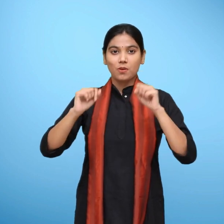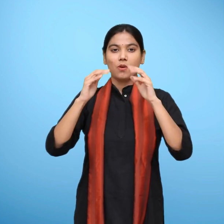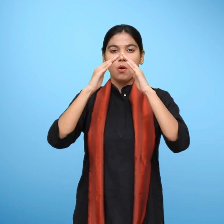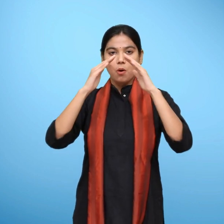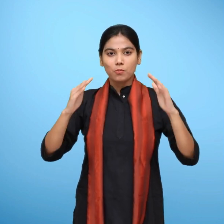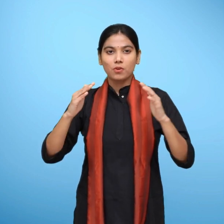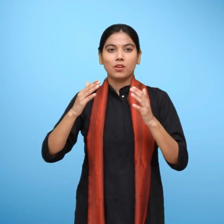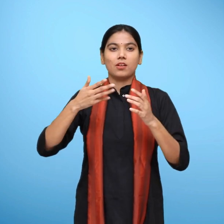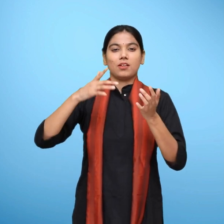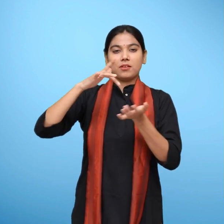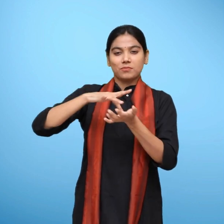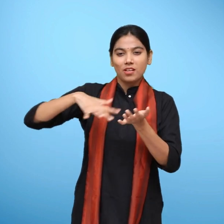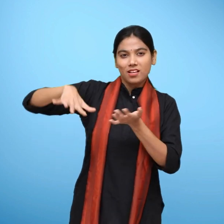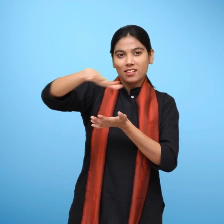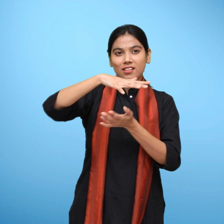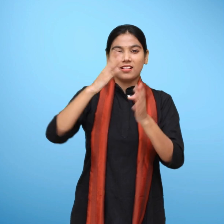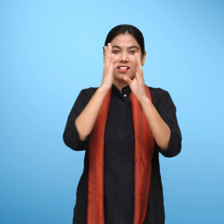में कहां-कहां छिप सकते